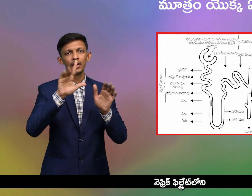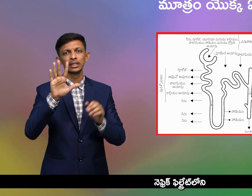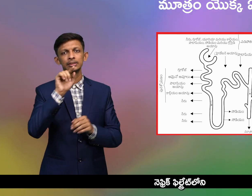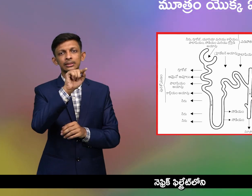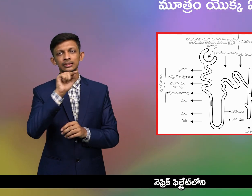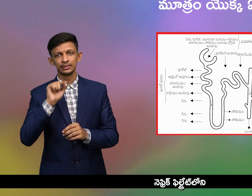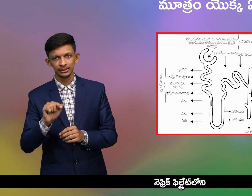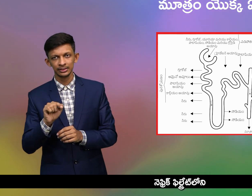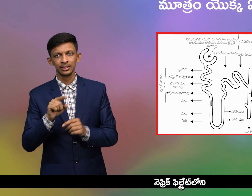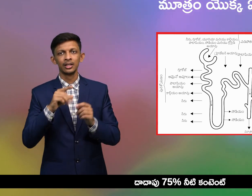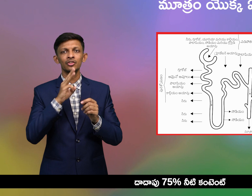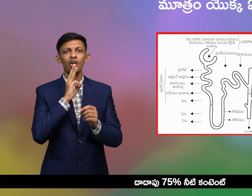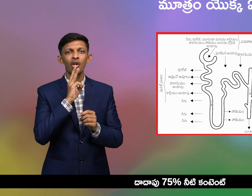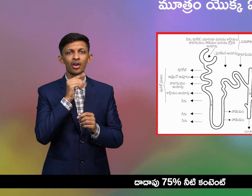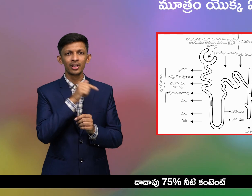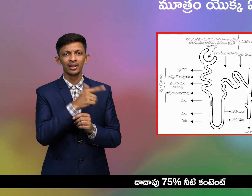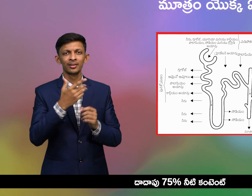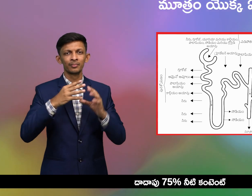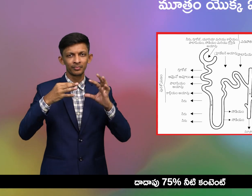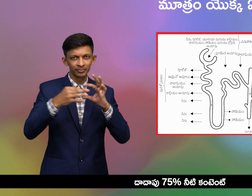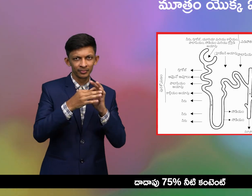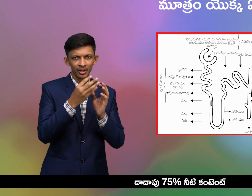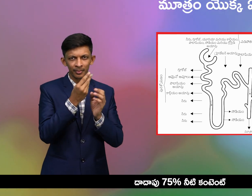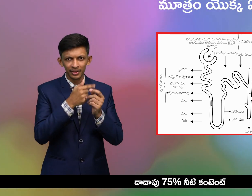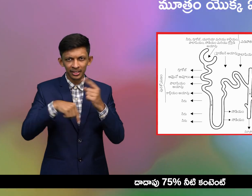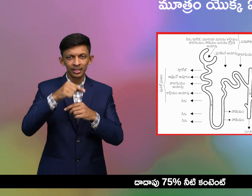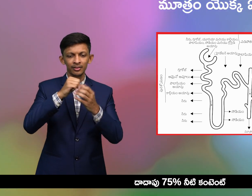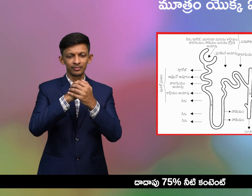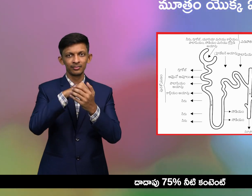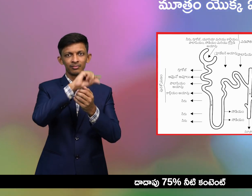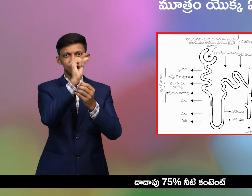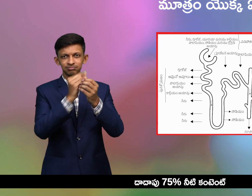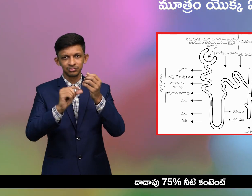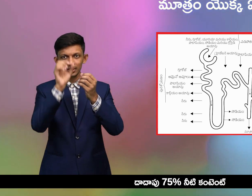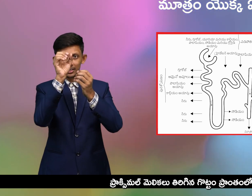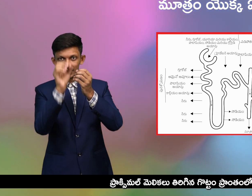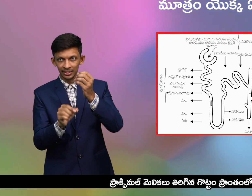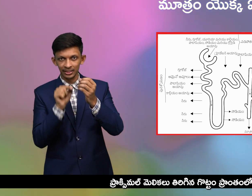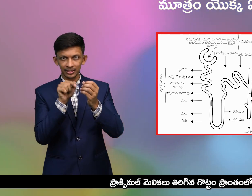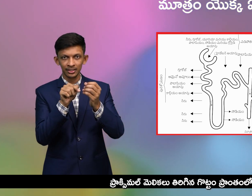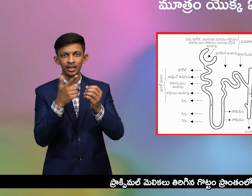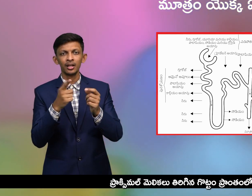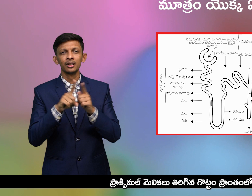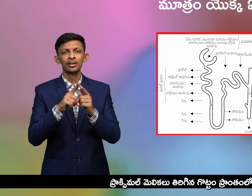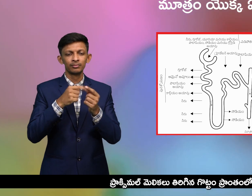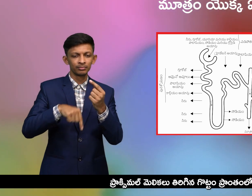నెఫ్రిక్ ఫిల్ట్రేట్లోని దాదాపు 75% నీటి కంటెంట్ ప్రాక్సిమల్ మెలికలు తిరిగిన